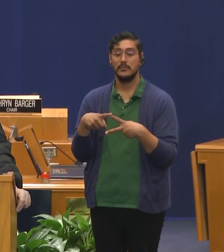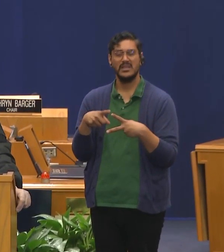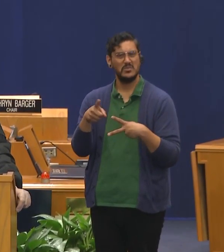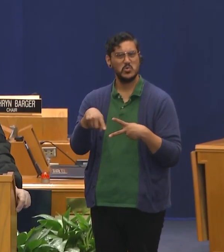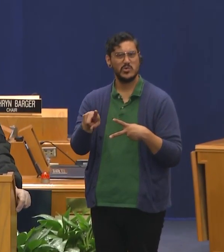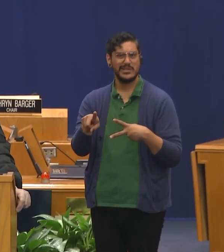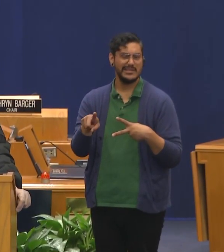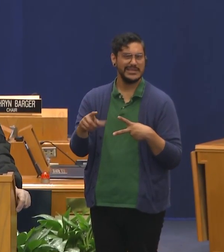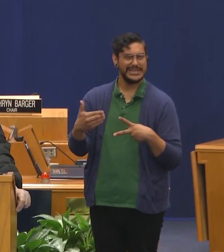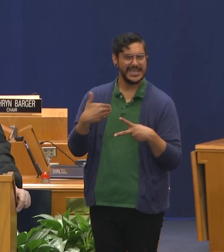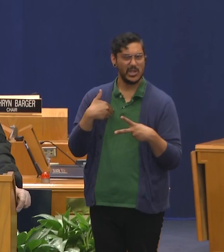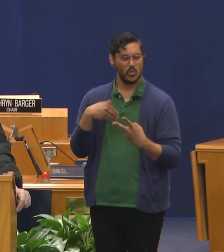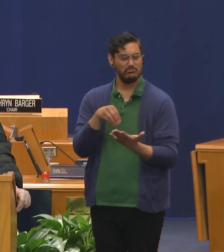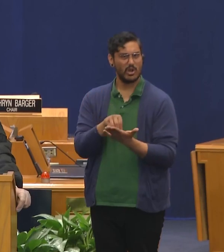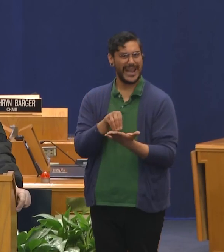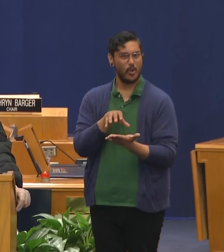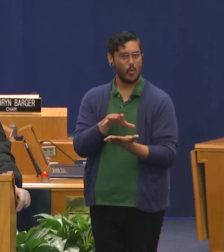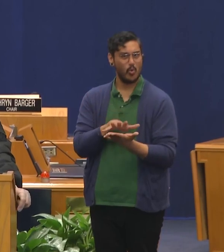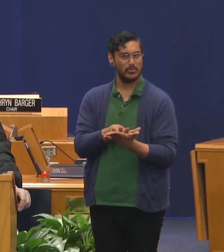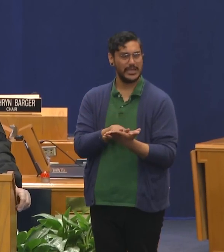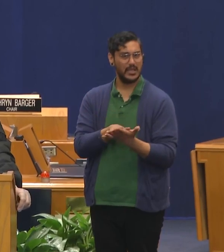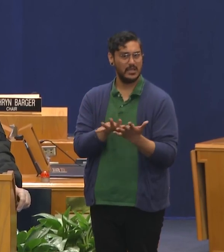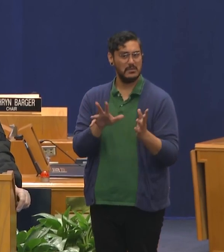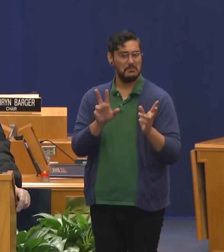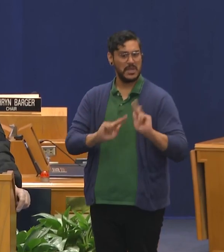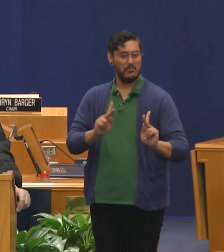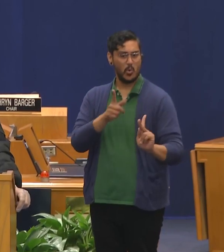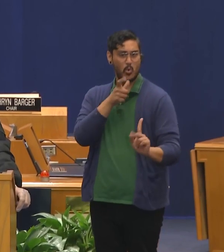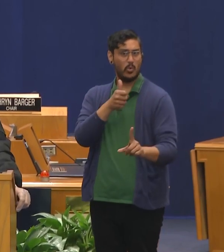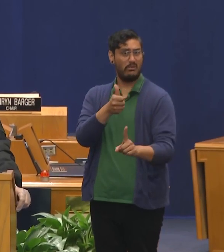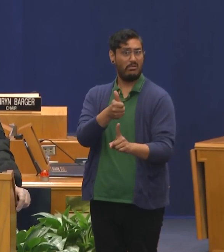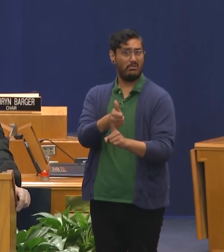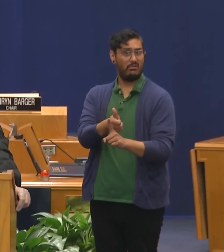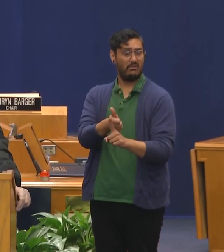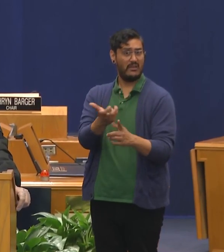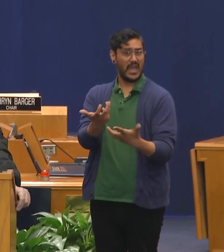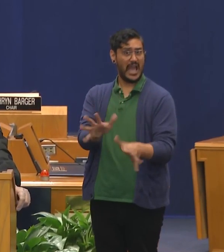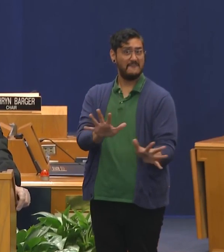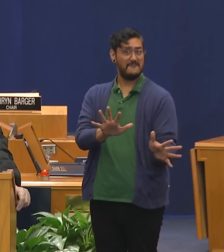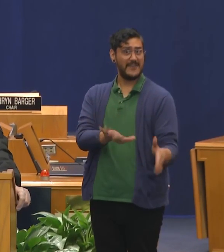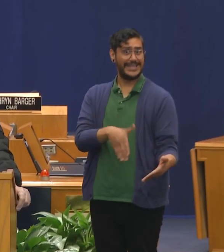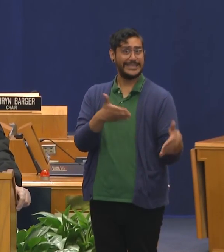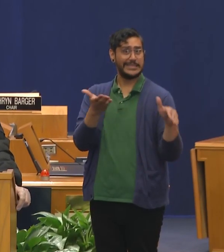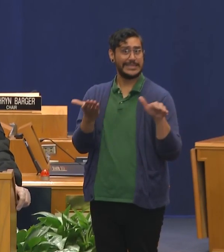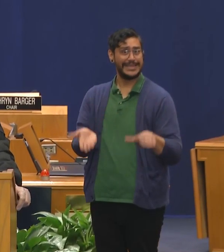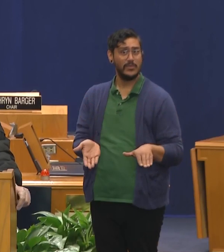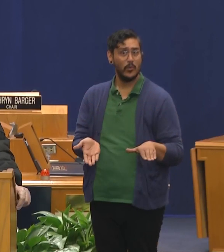tienen un récord de personas que han fallecido, pero que nunca